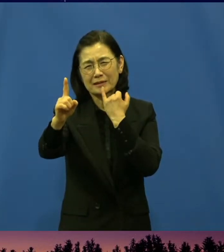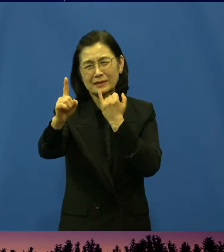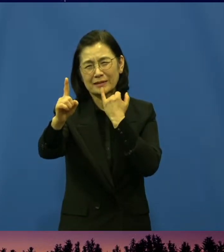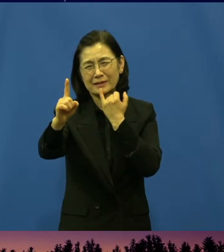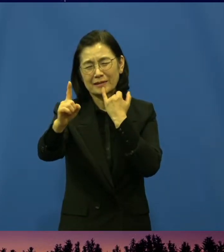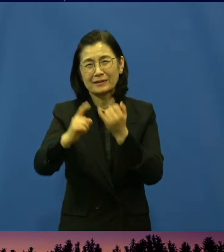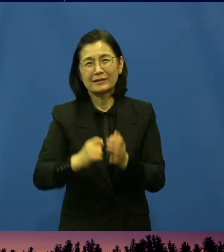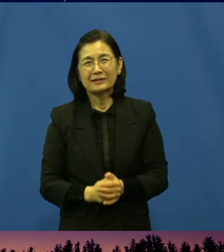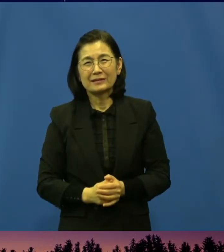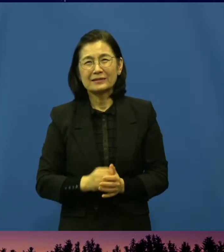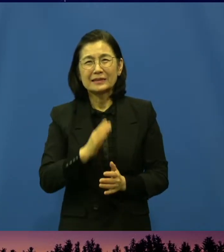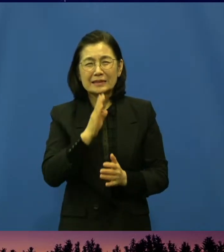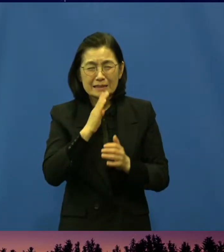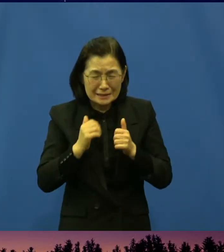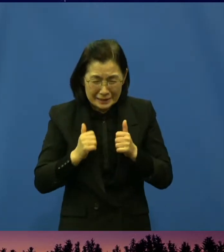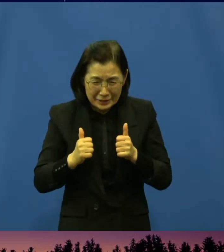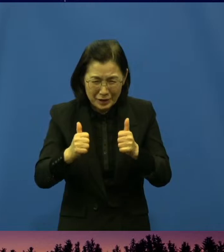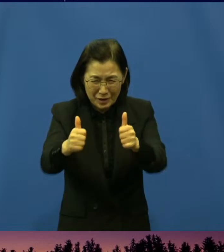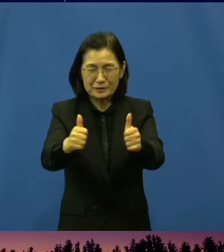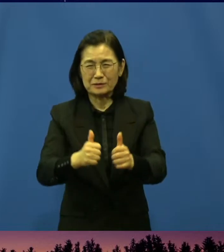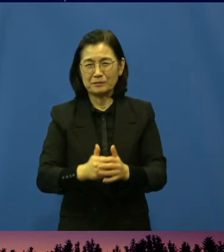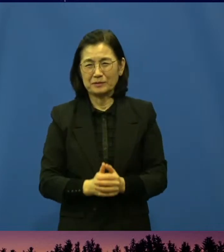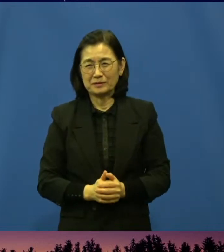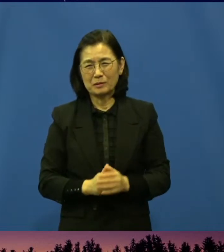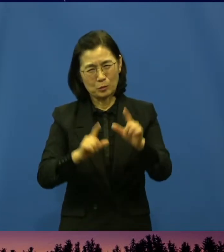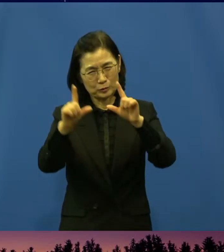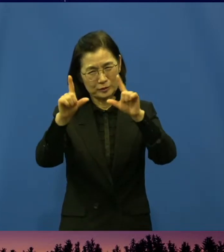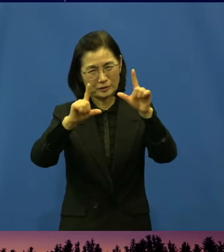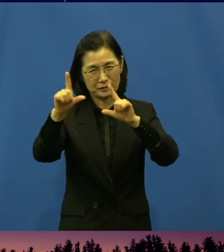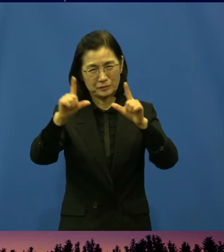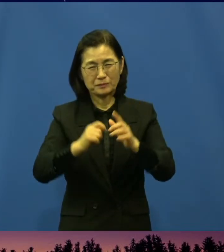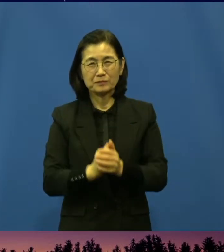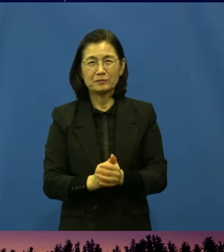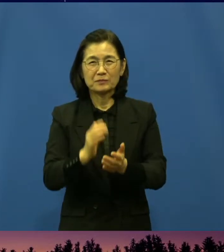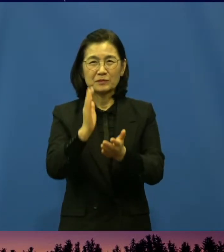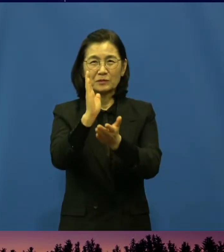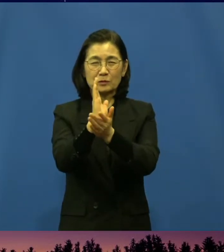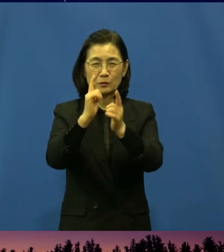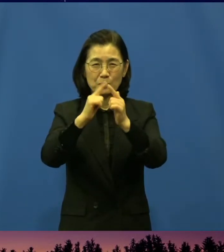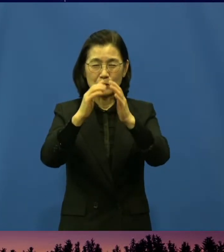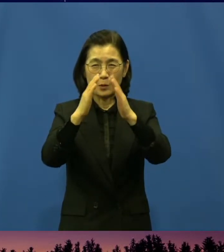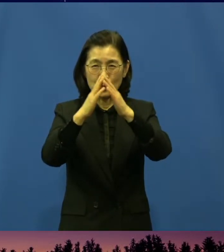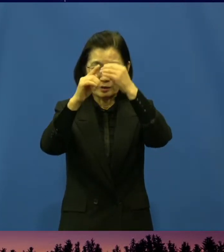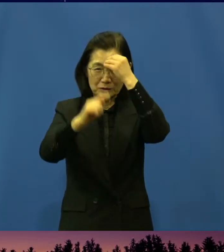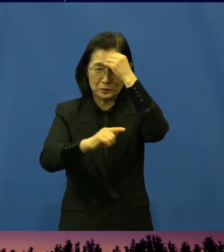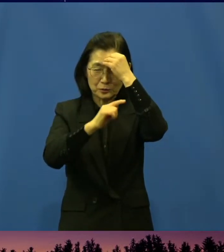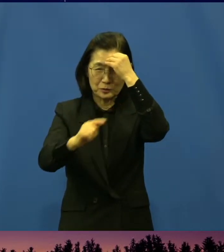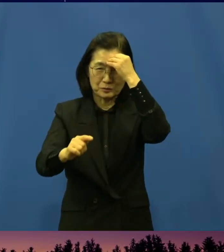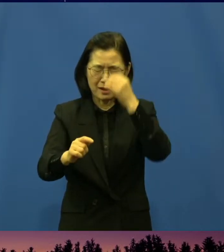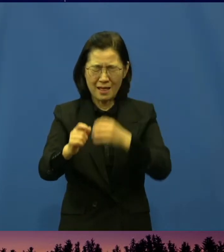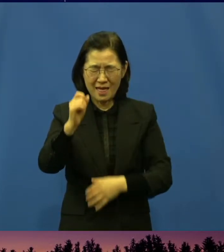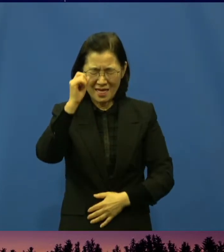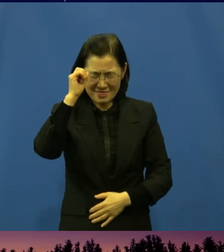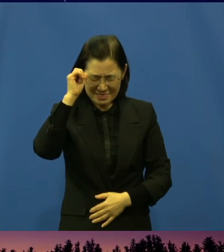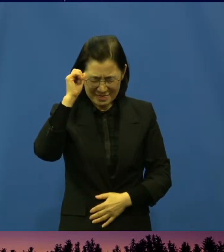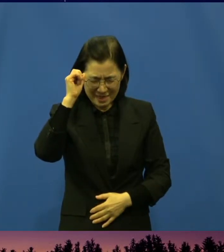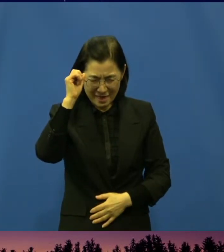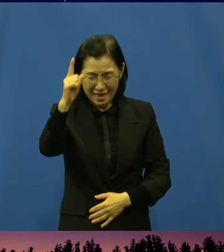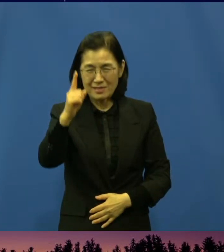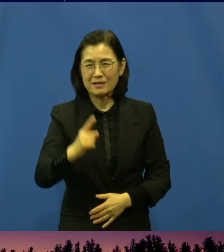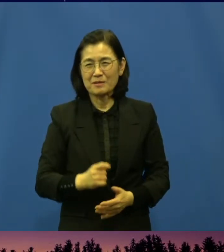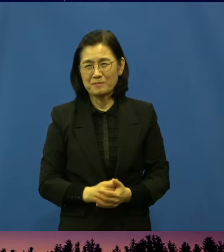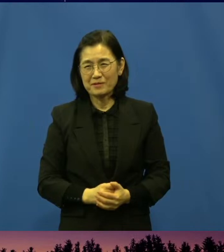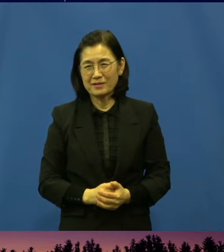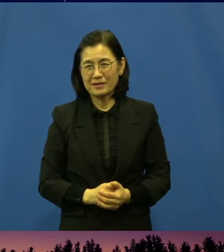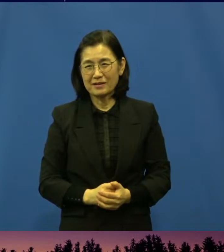진짜 열심히 해요. 여러분들 너무너무 열심히 해요. 진짜 우리 교회인들을 대단한 거예요. 대단한 거예요. 이건 보통이 아니에요.